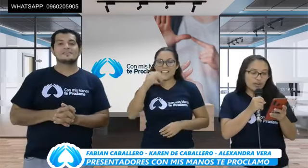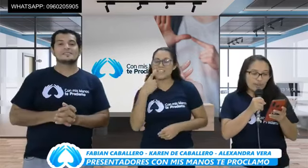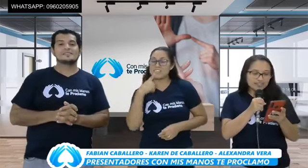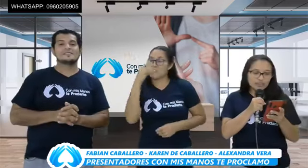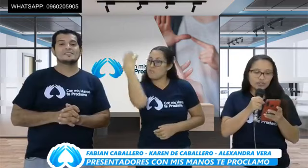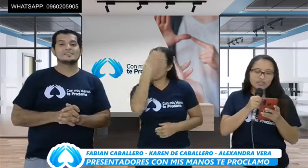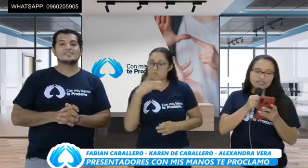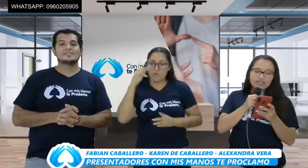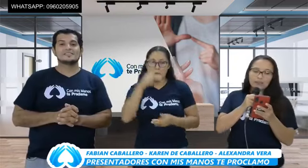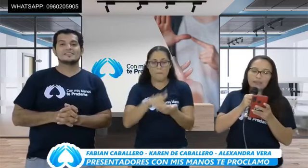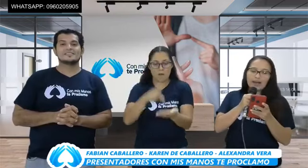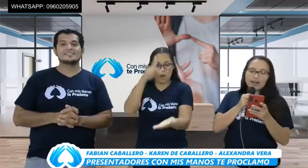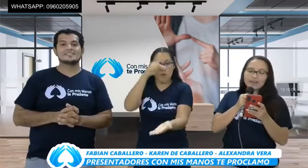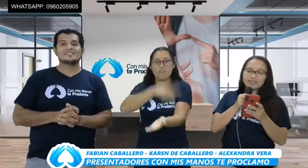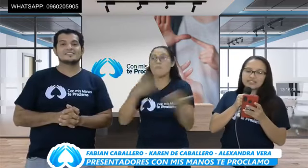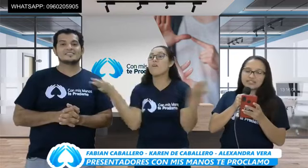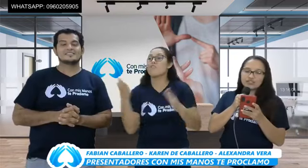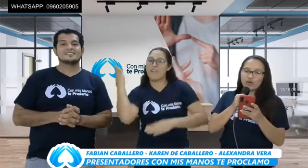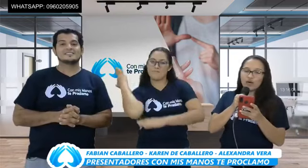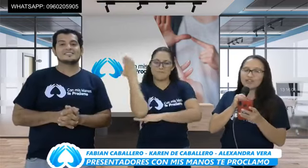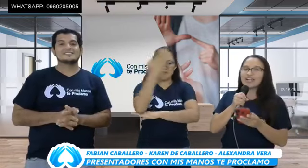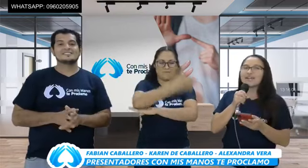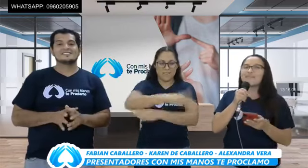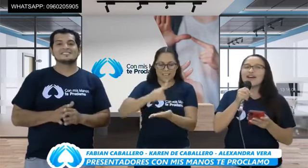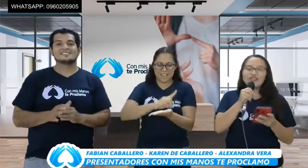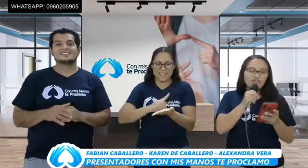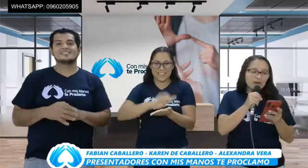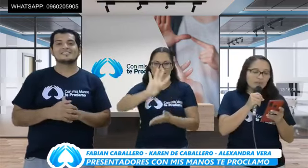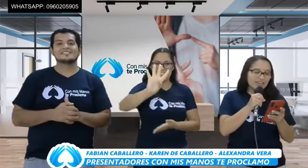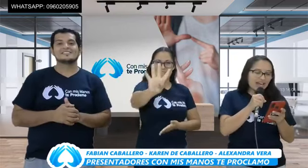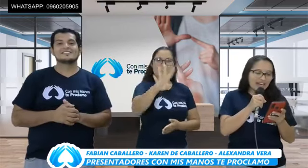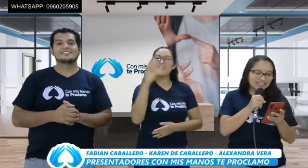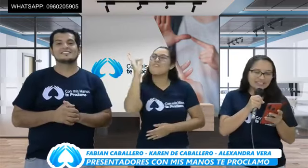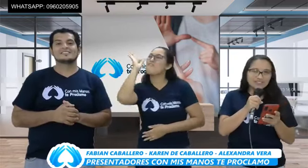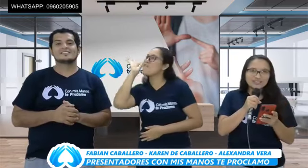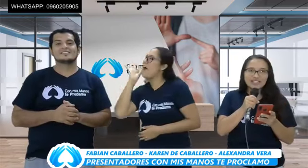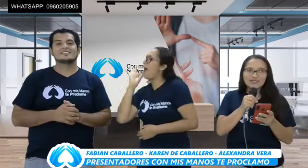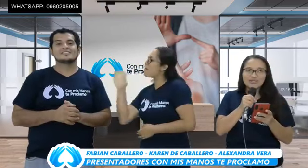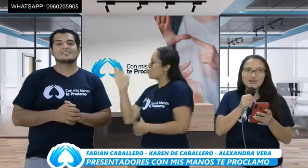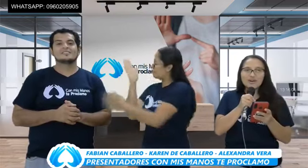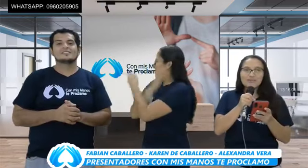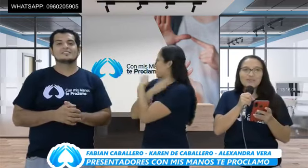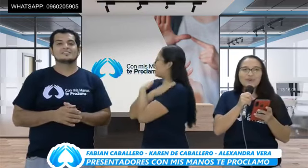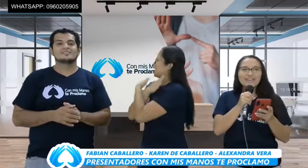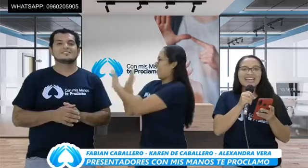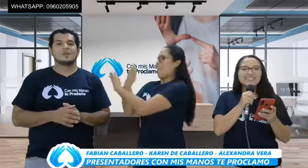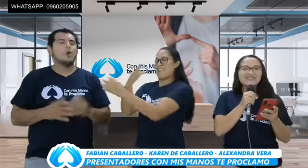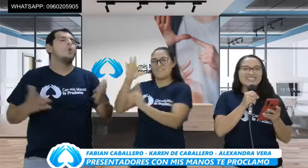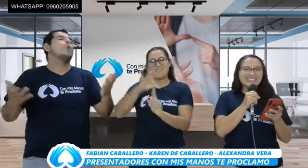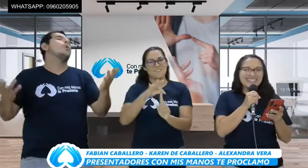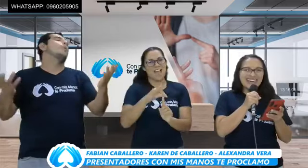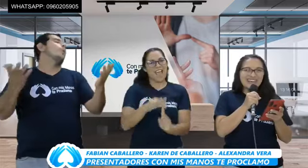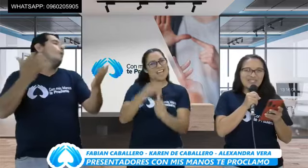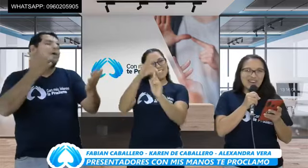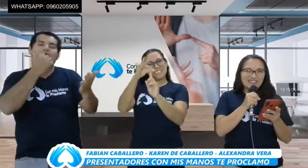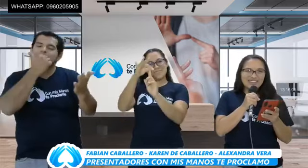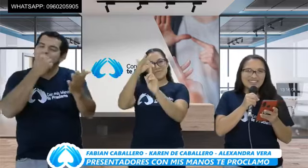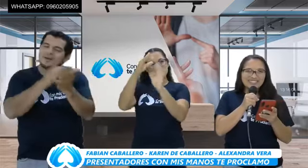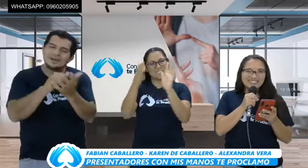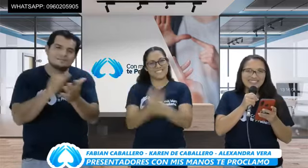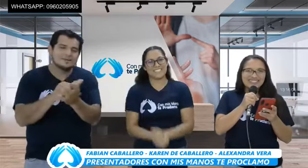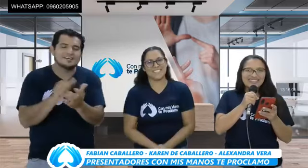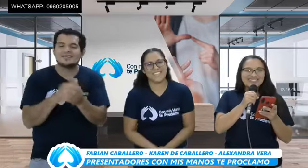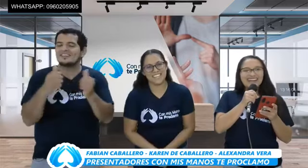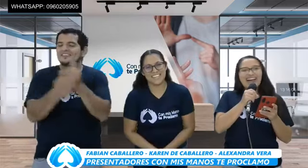bonito programa. Saludos desde el Empalme, Distrito 4, al hermano Fabián. Un saludo muy especial,